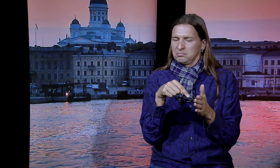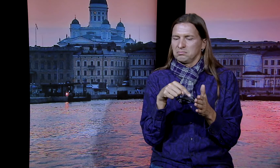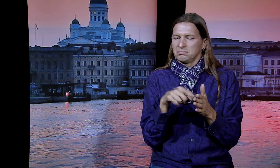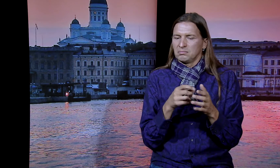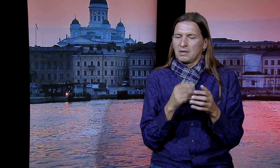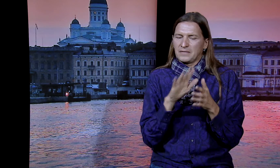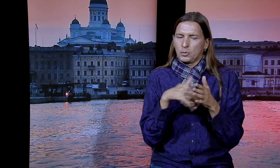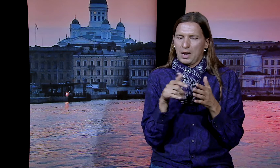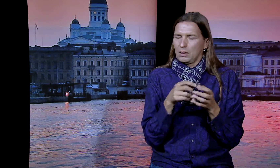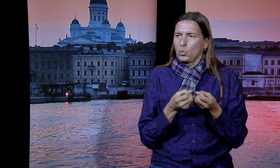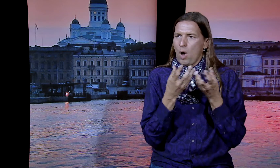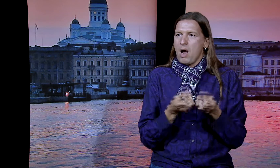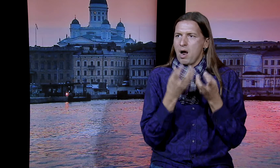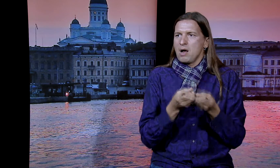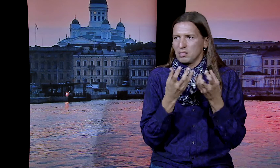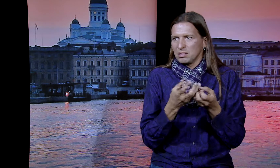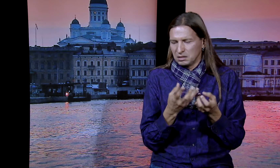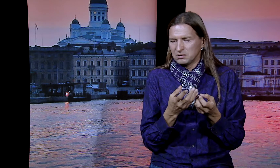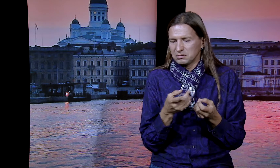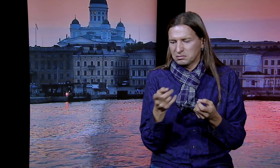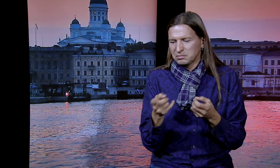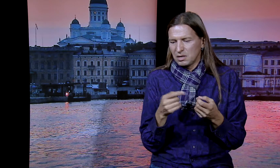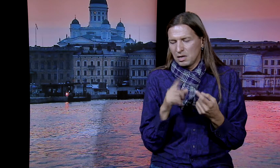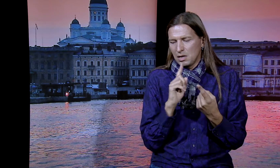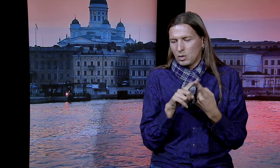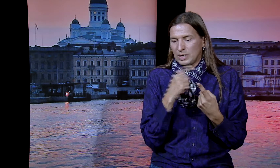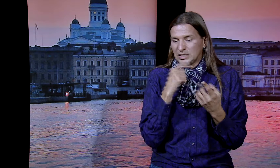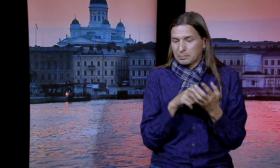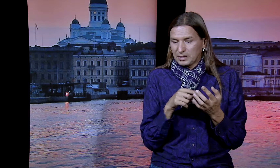Siinä on ensi kertaa tuotu esiin viittomakielen rakenteen näkökulma.